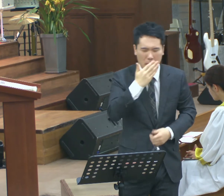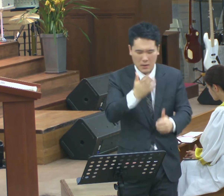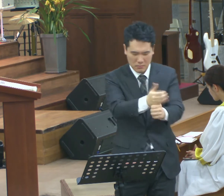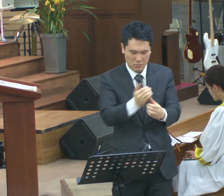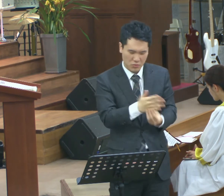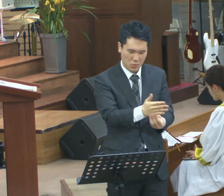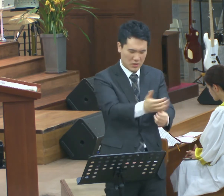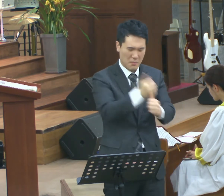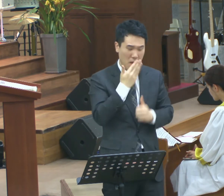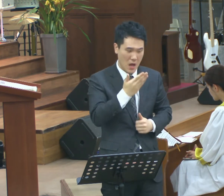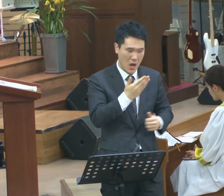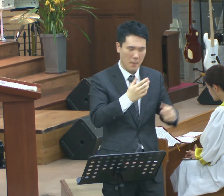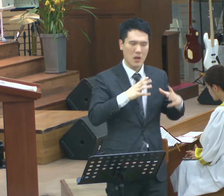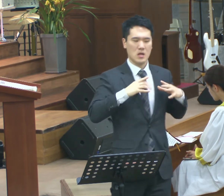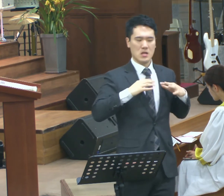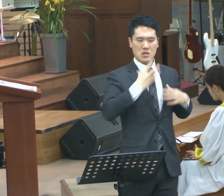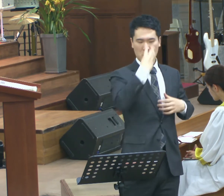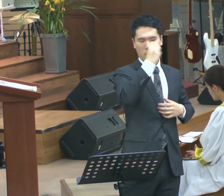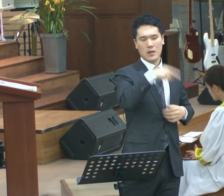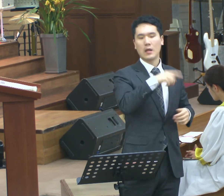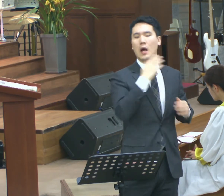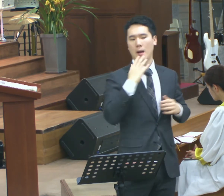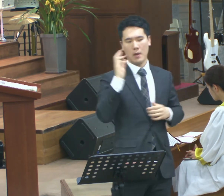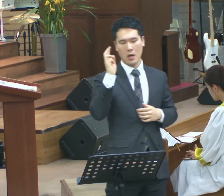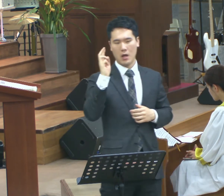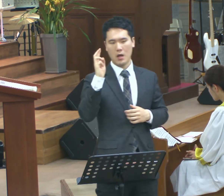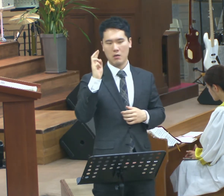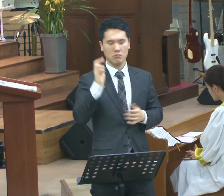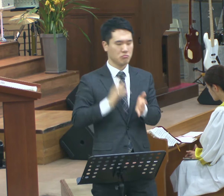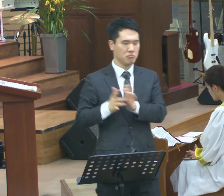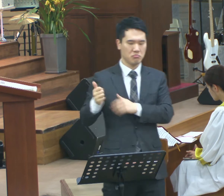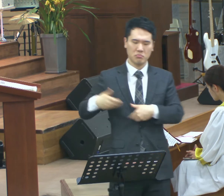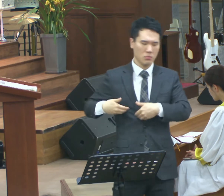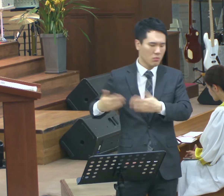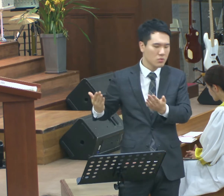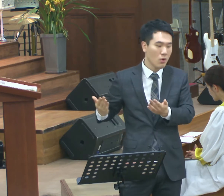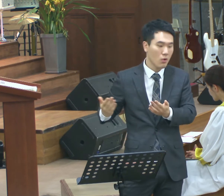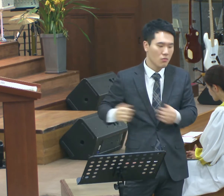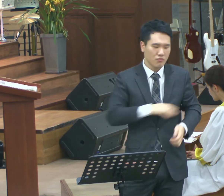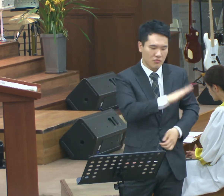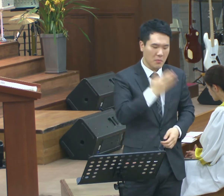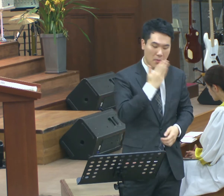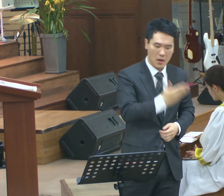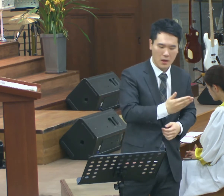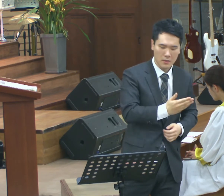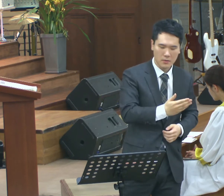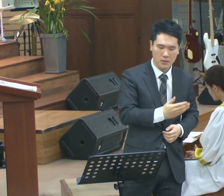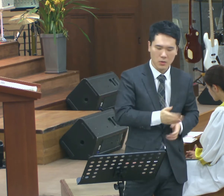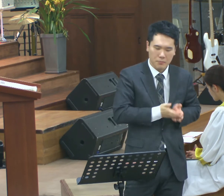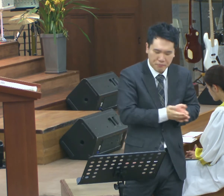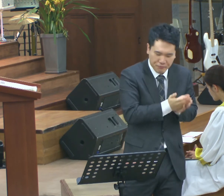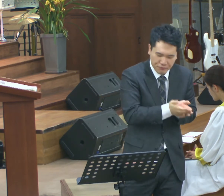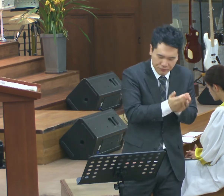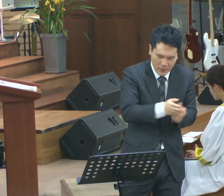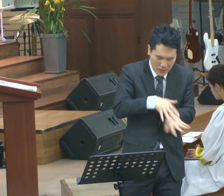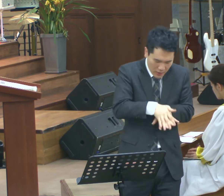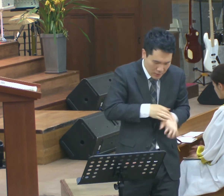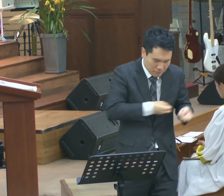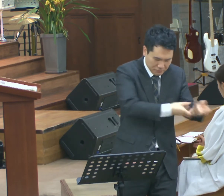관한 한 누구의 도움받을 필요 없어. 주님 없어도 우리가 해. 하고 계속 고생했는데 1시간에 갈